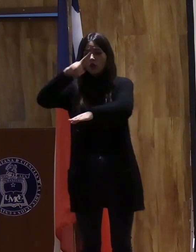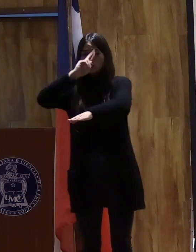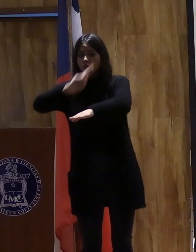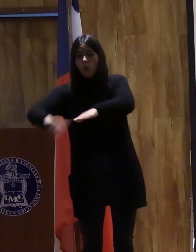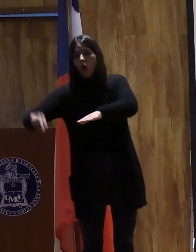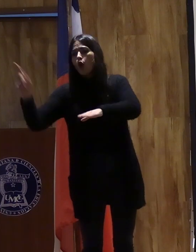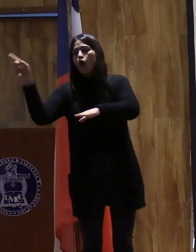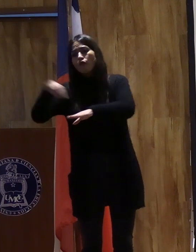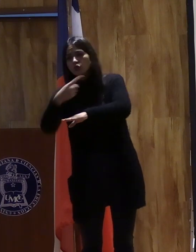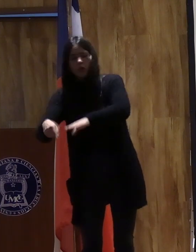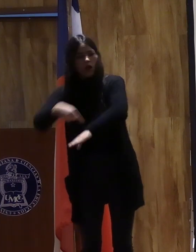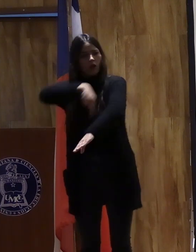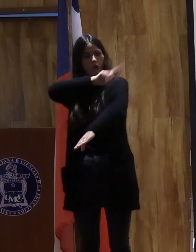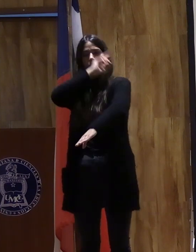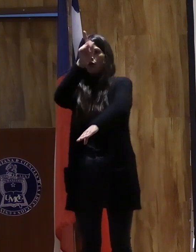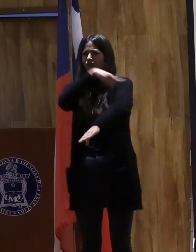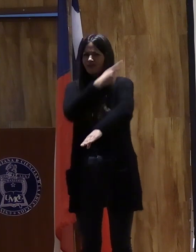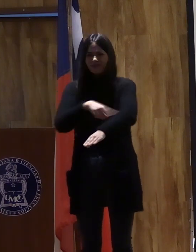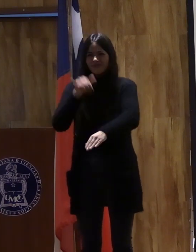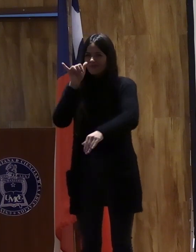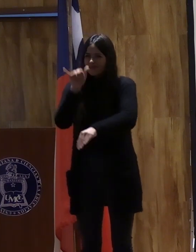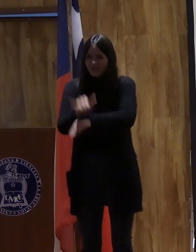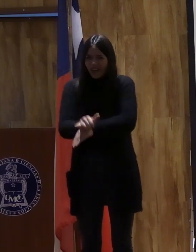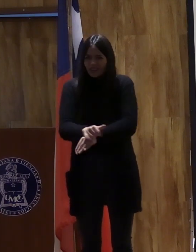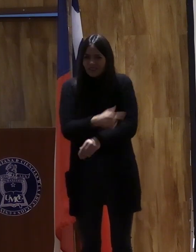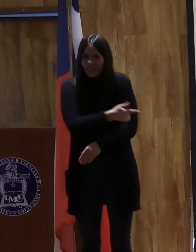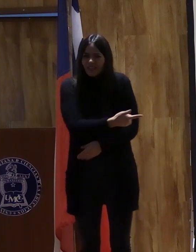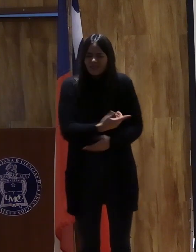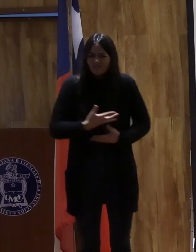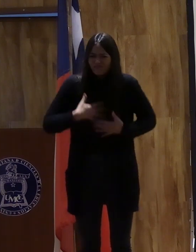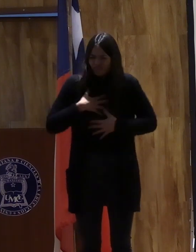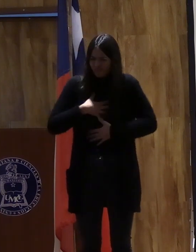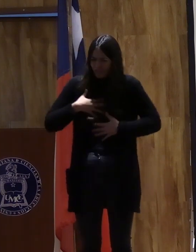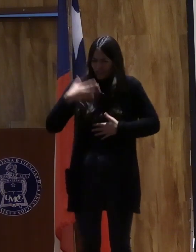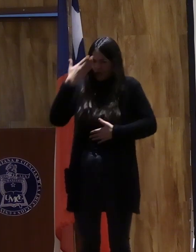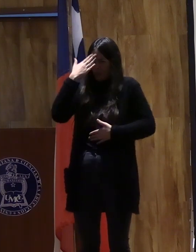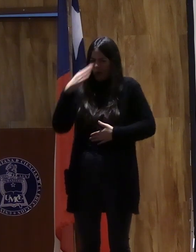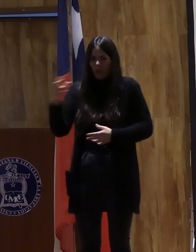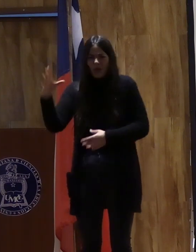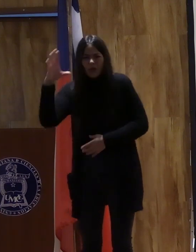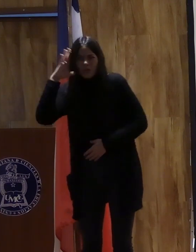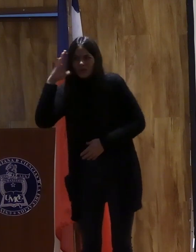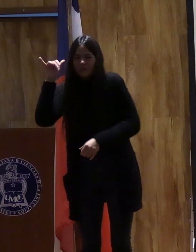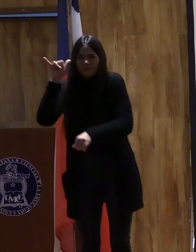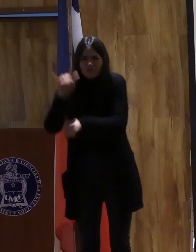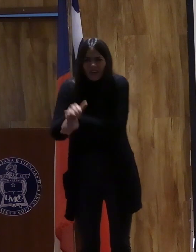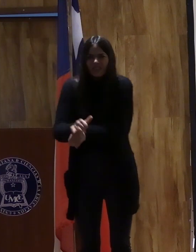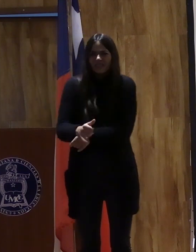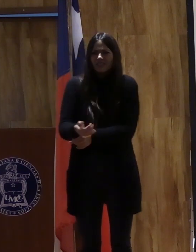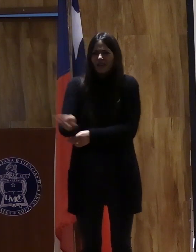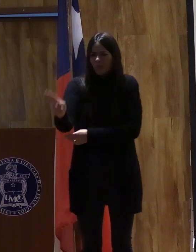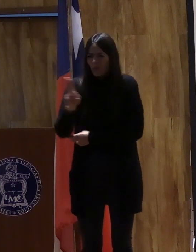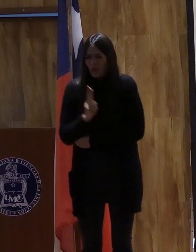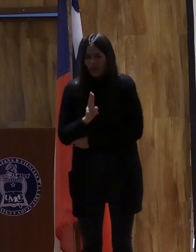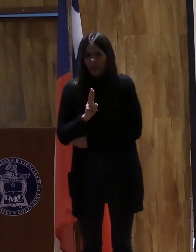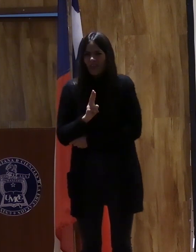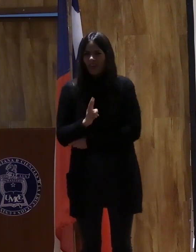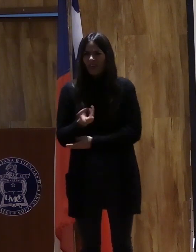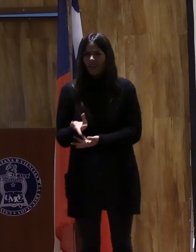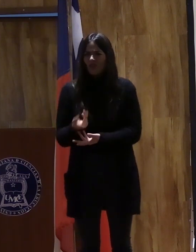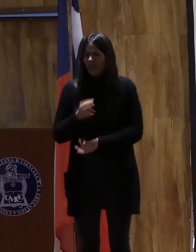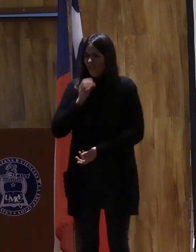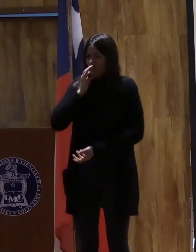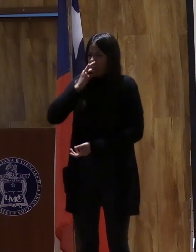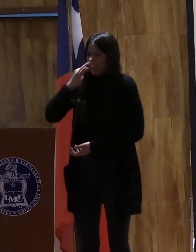Entonces, yo alucino, porque me da como fatiga, güey. Yo digo, ¿le contesto o no le contesto, güey?